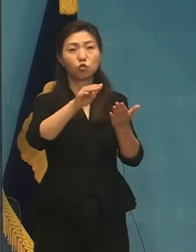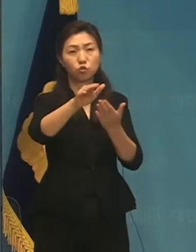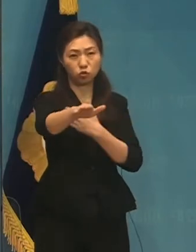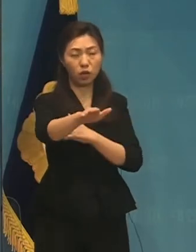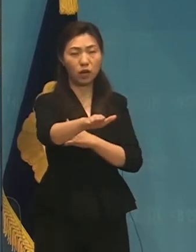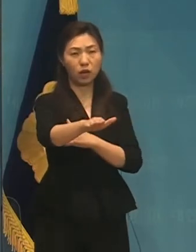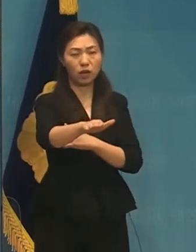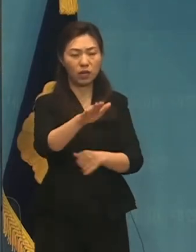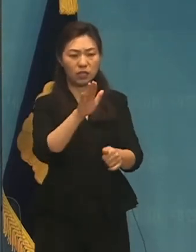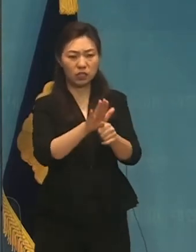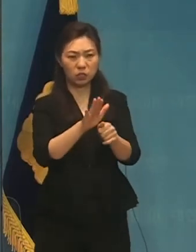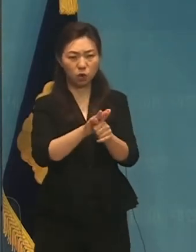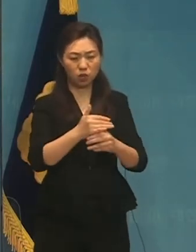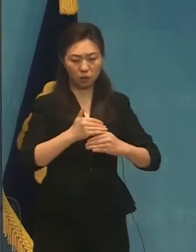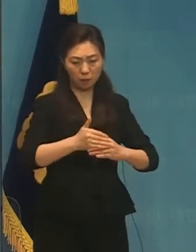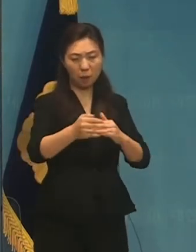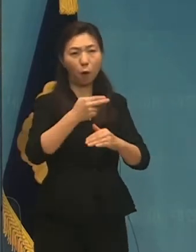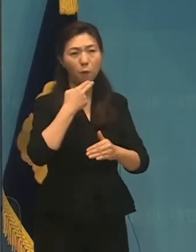원스톱으로 지원하겠습니다.